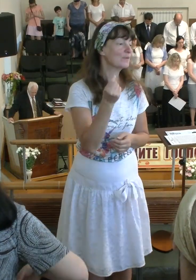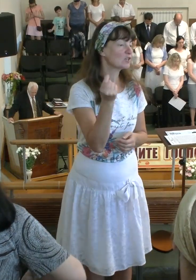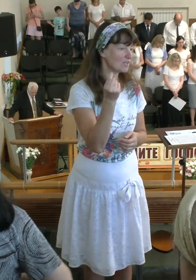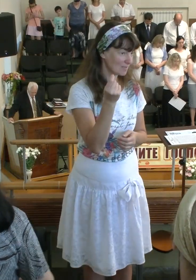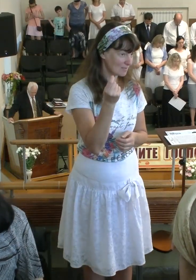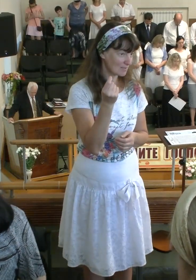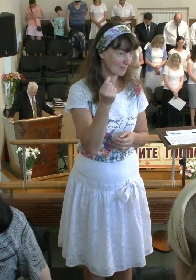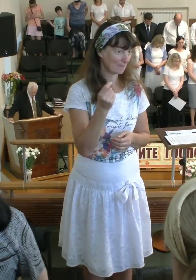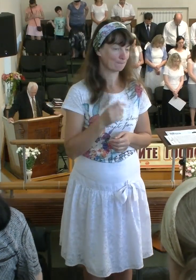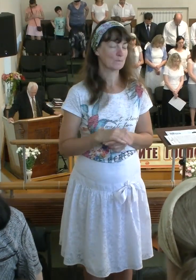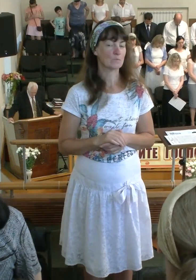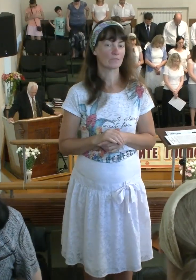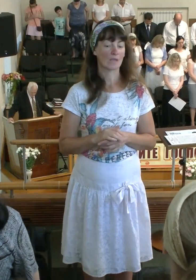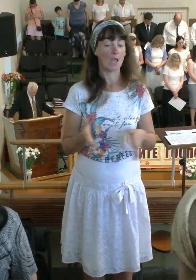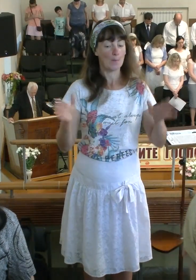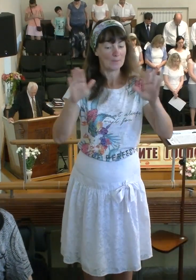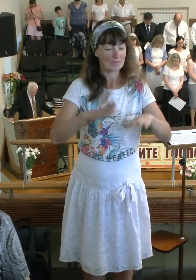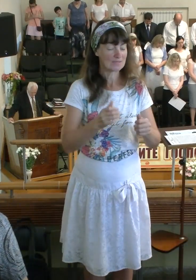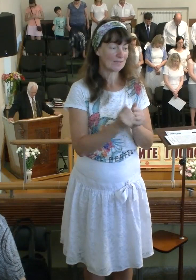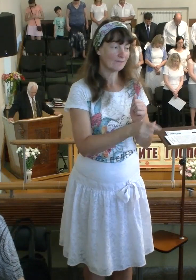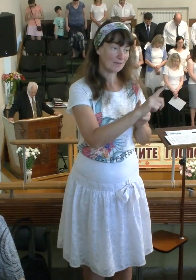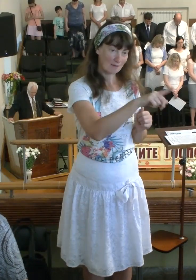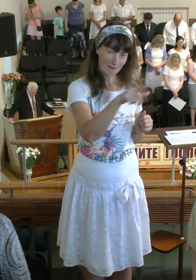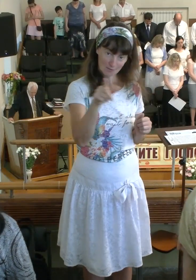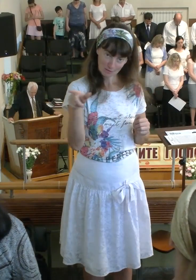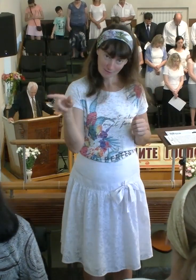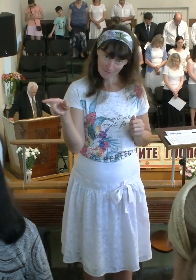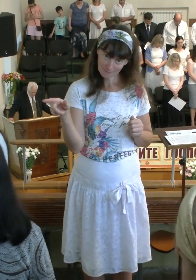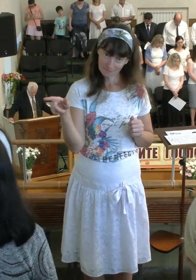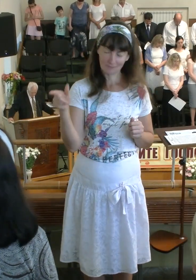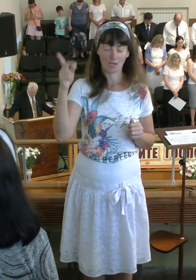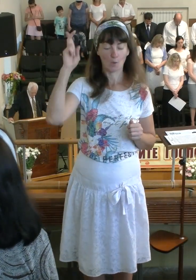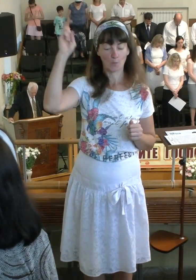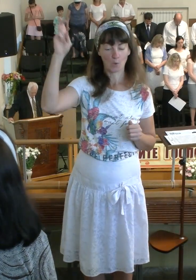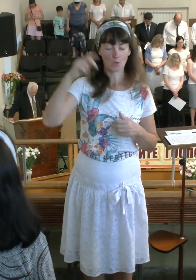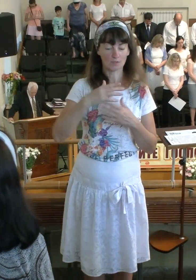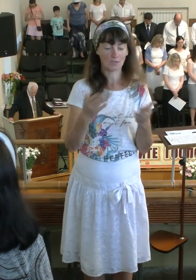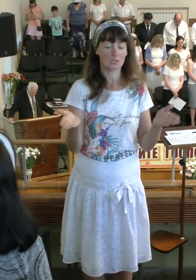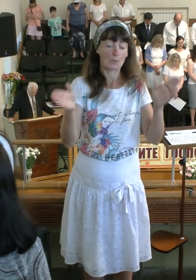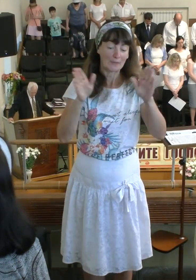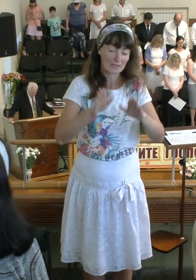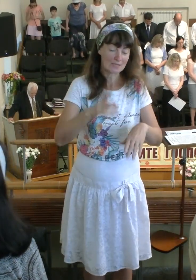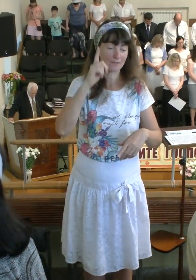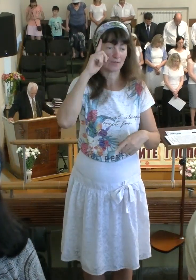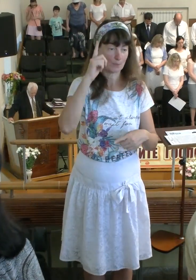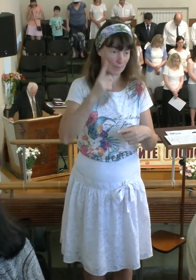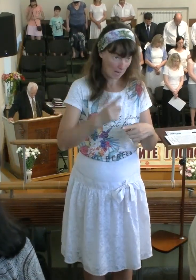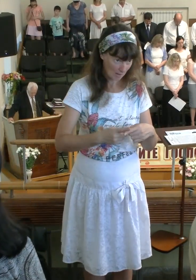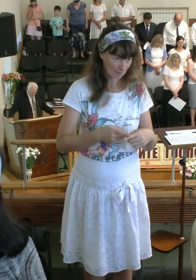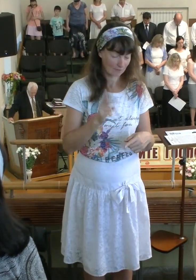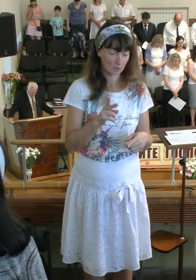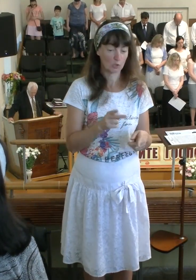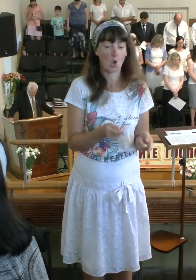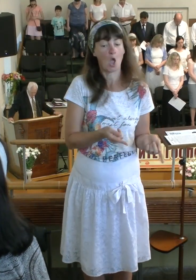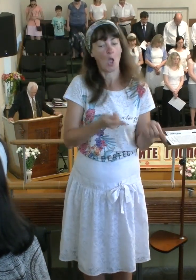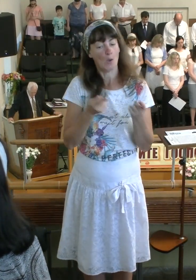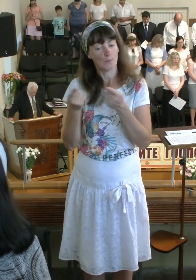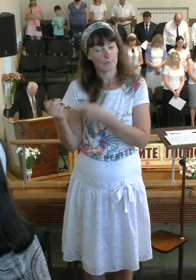Твоей. Благослови каждого из нас, Бог наш. Благослови братьев, передающих